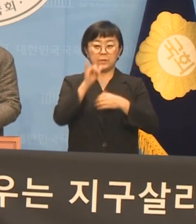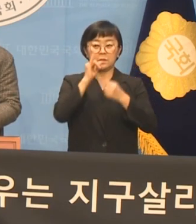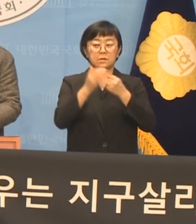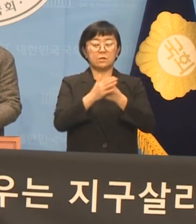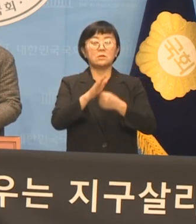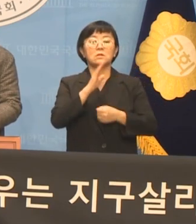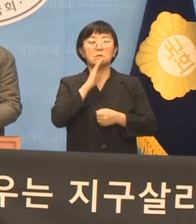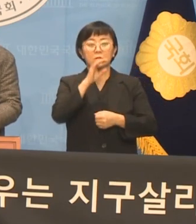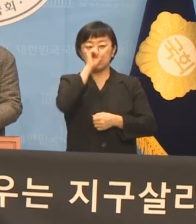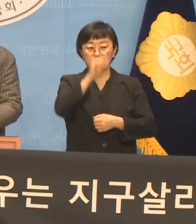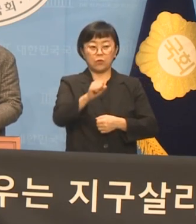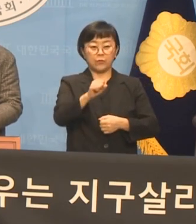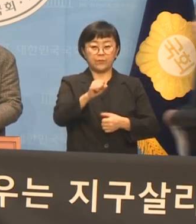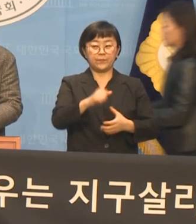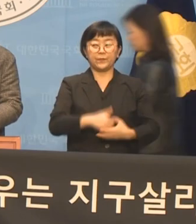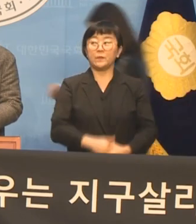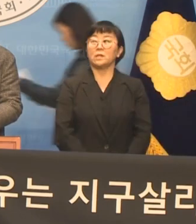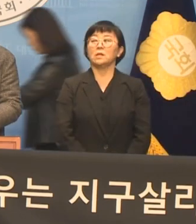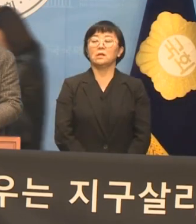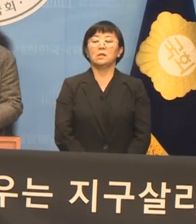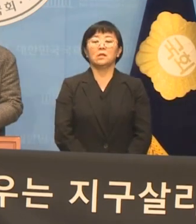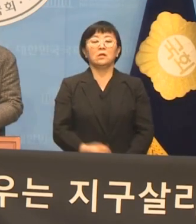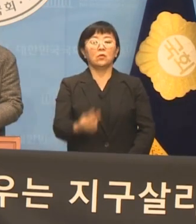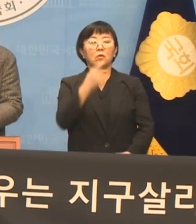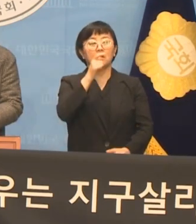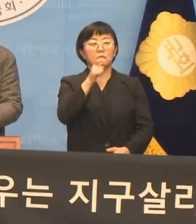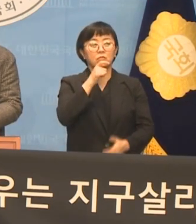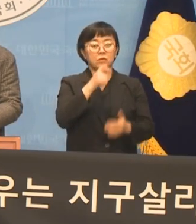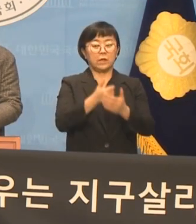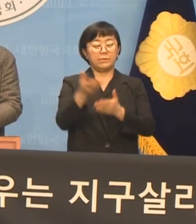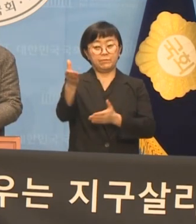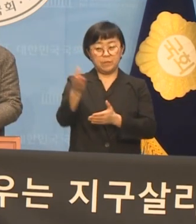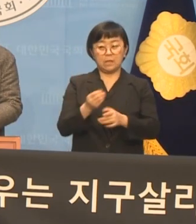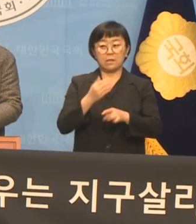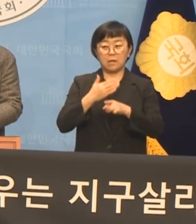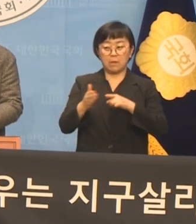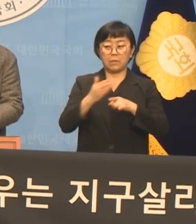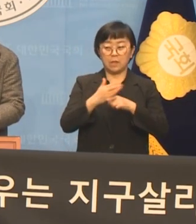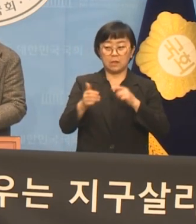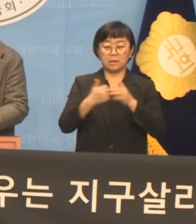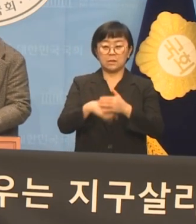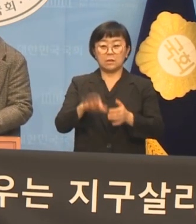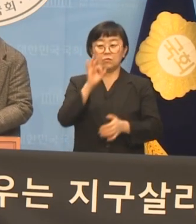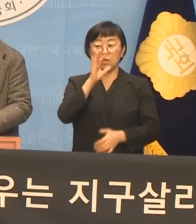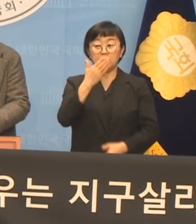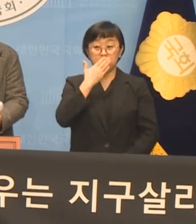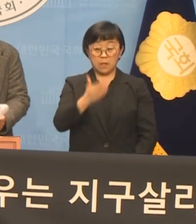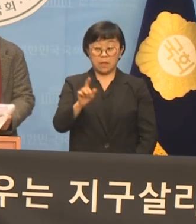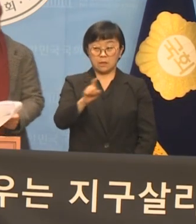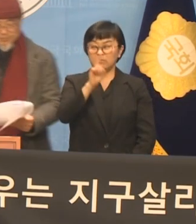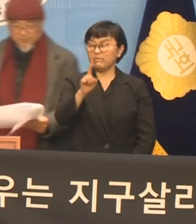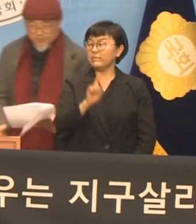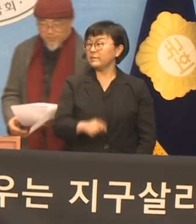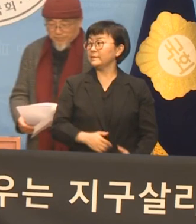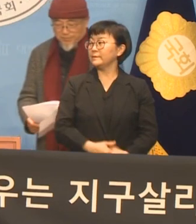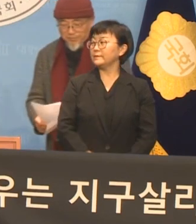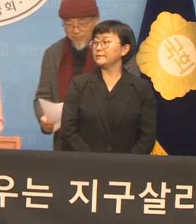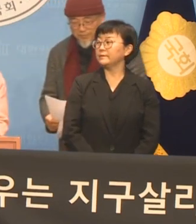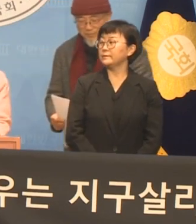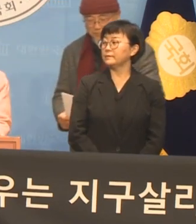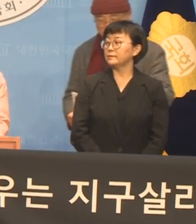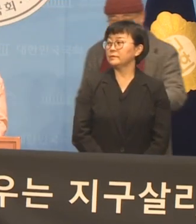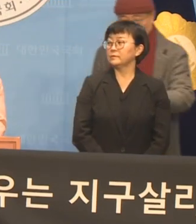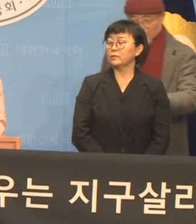이 얼마나 아름다리오리요. 공기와 물의 진빚을 갚는 일이 어찌 불가능하리요.